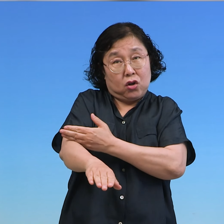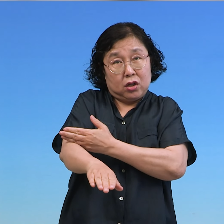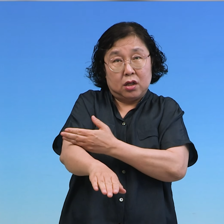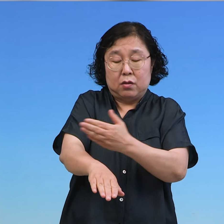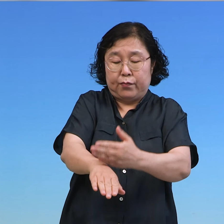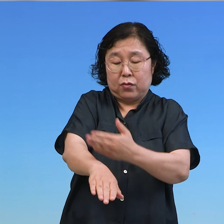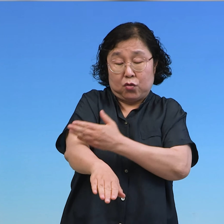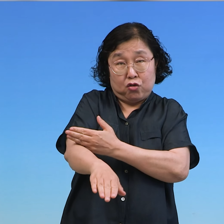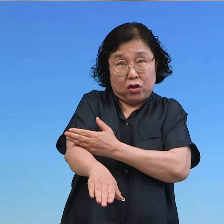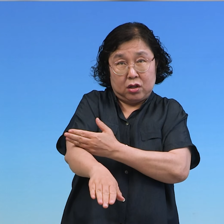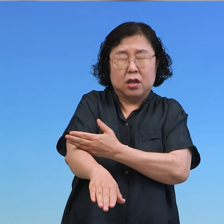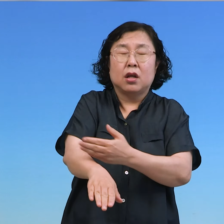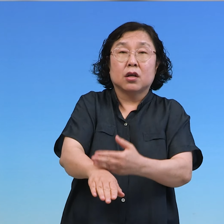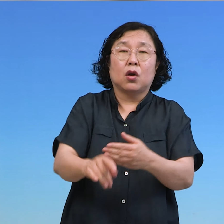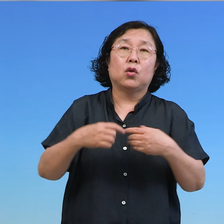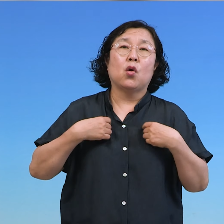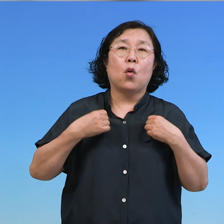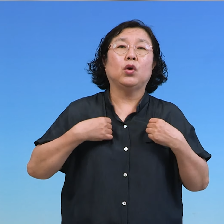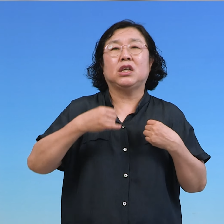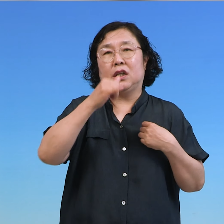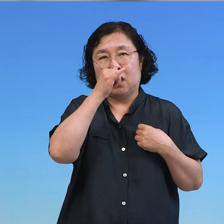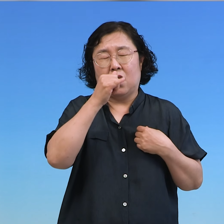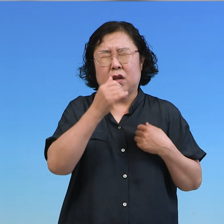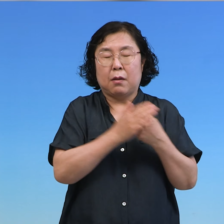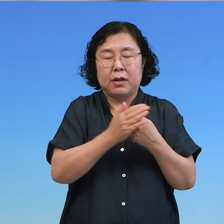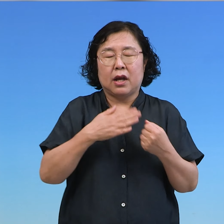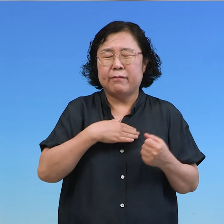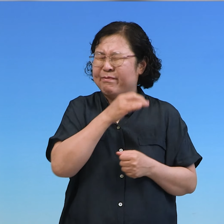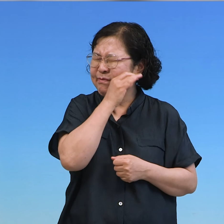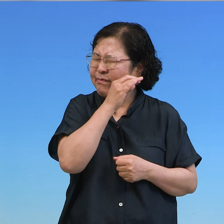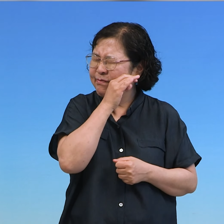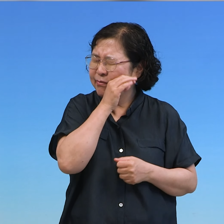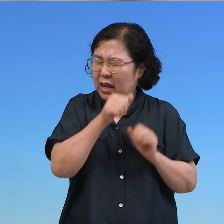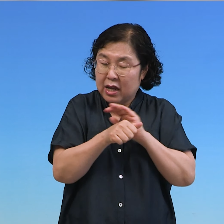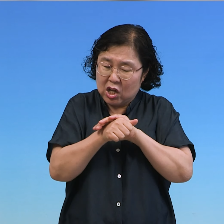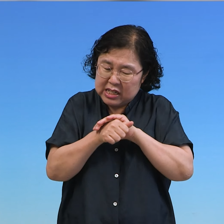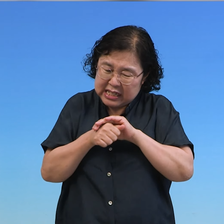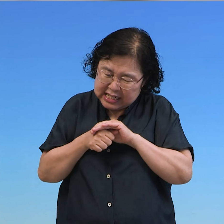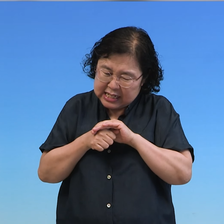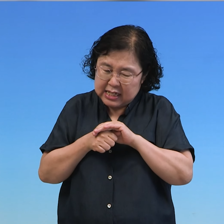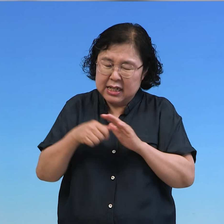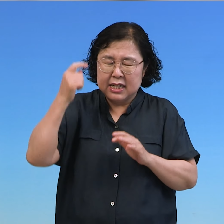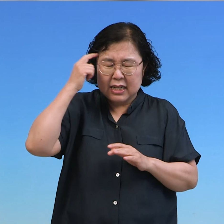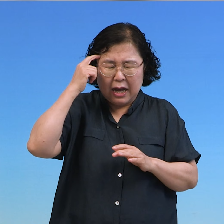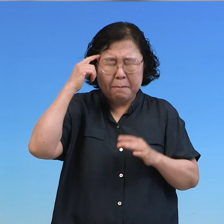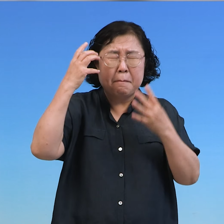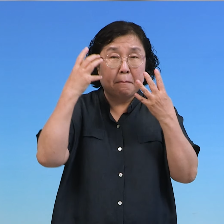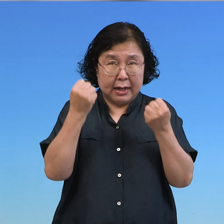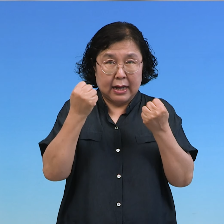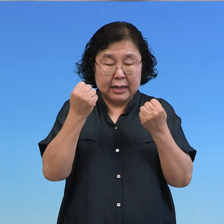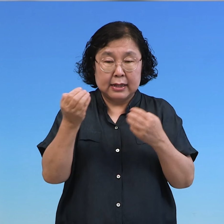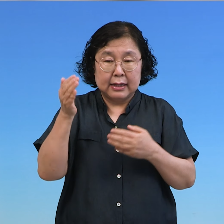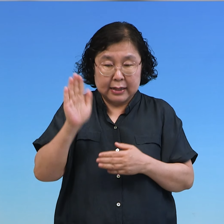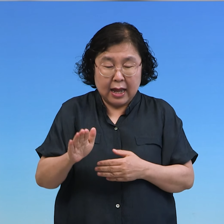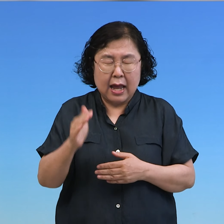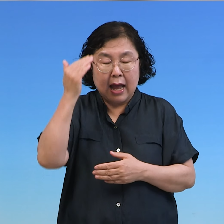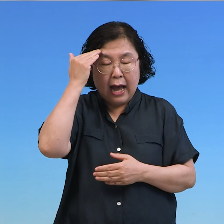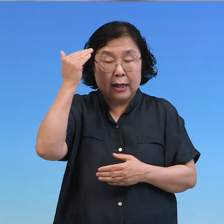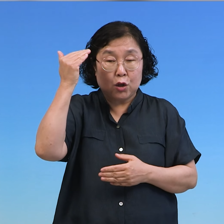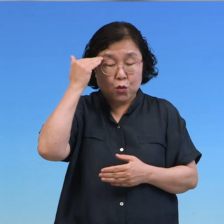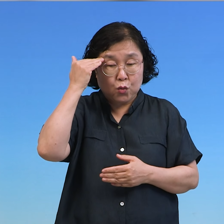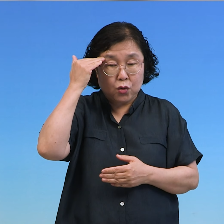부끄럽고 또 열등감도 많고 그랬는데 여러분 한국에서 유명한